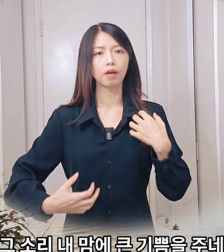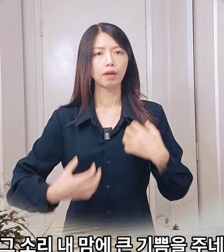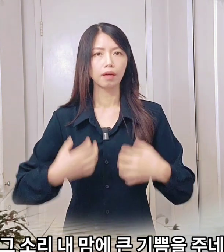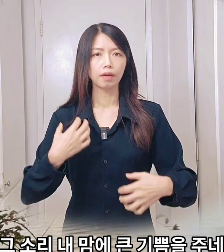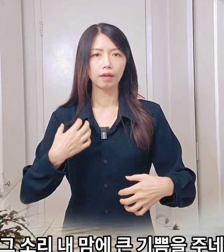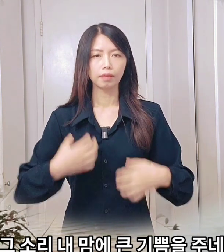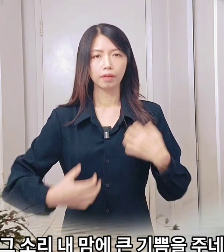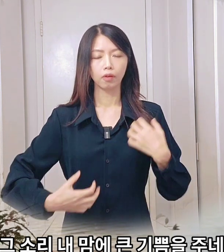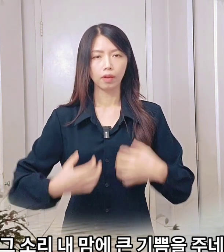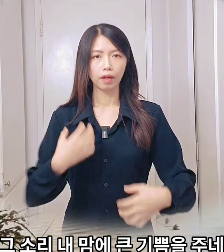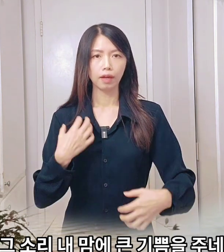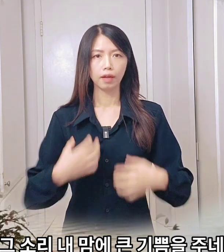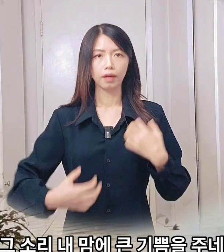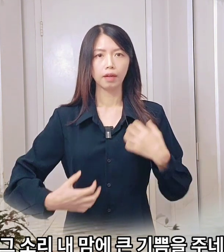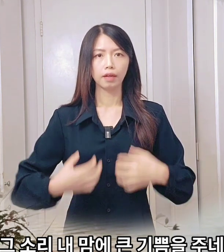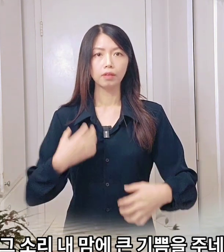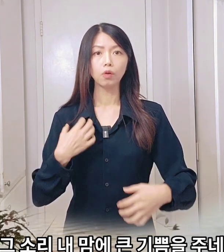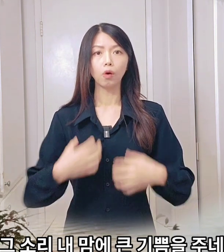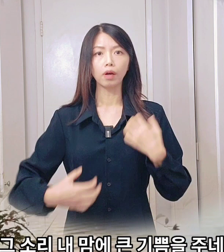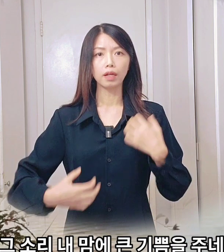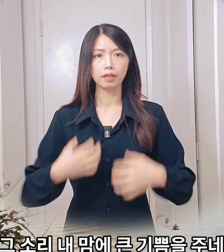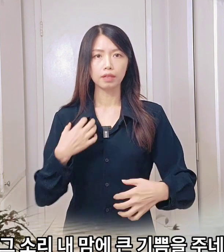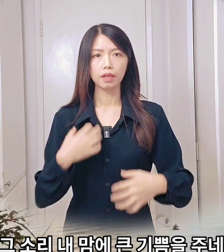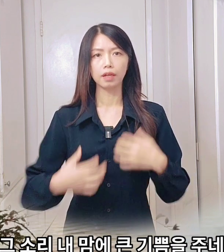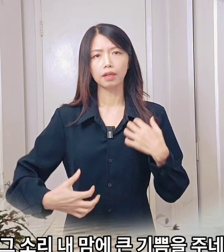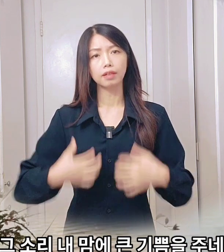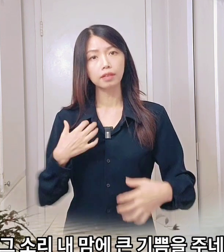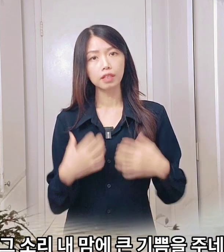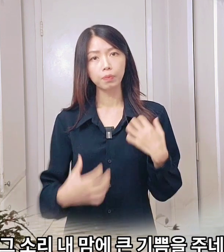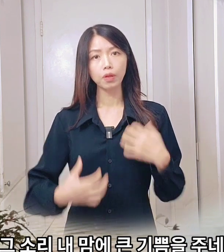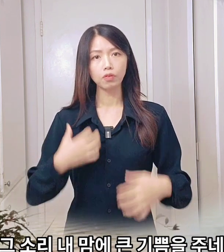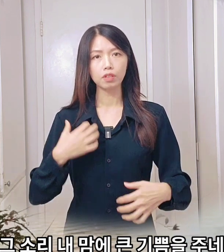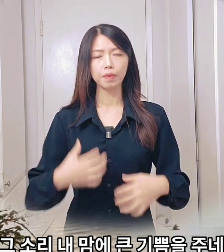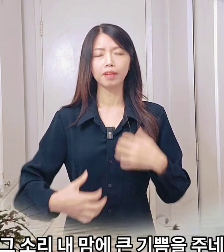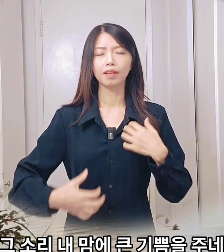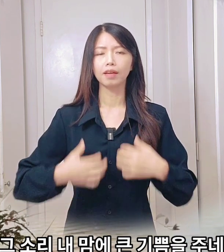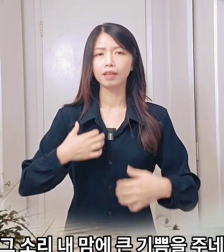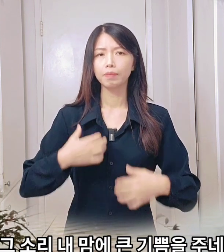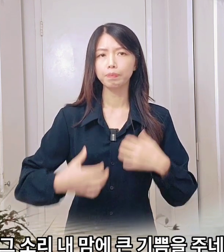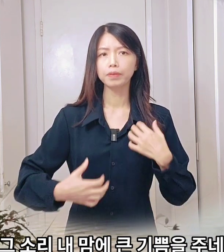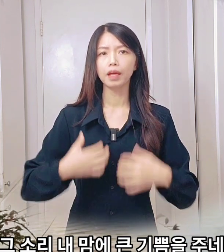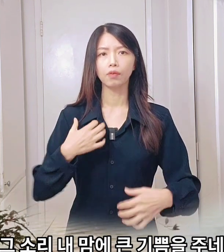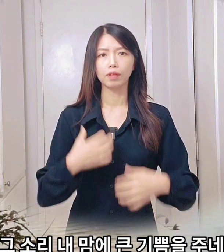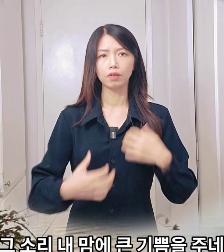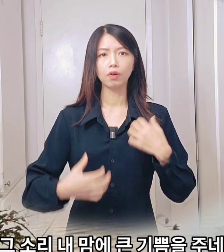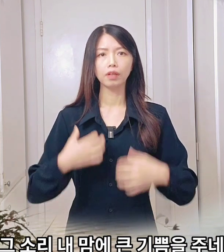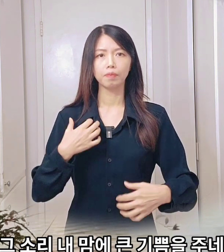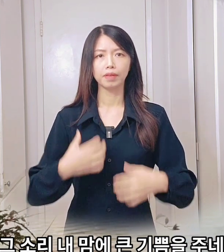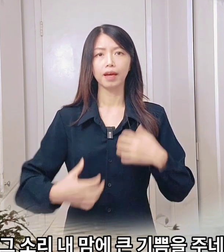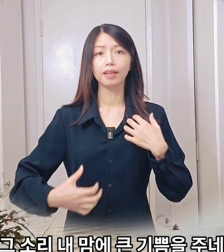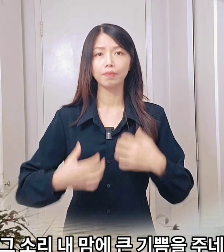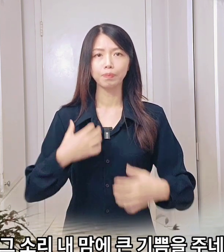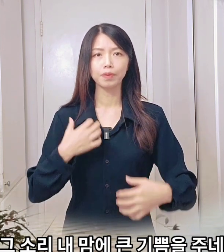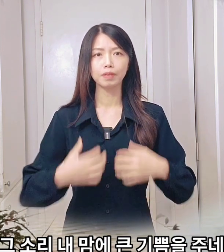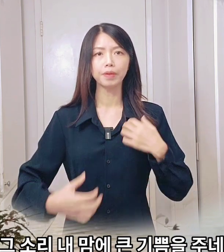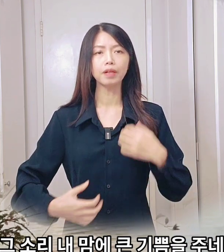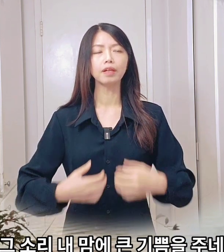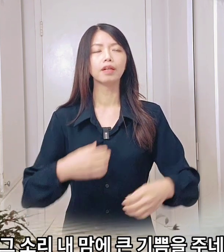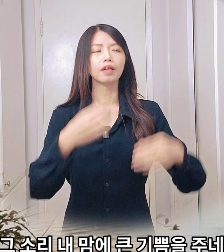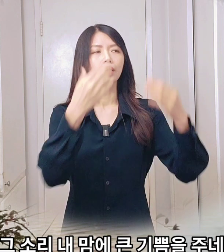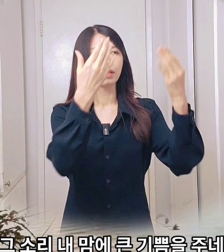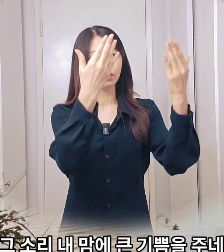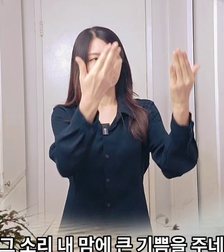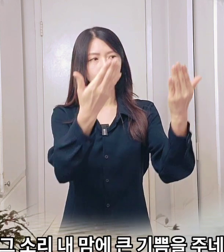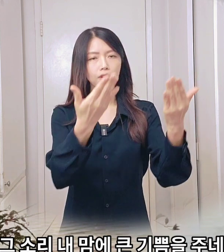상태에서 이렇게 서로 엇갈리듯이 긋듯이 표현해 주시면 기쁘다라고 하는 뜻의 수어가 됩니다.